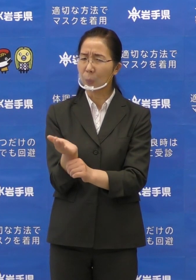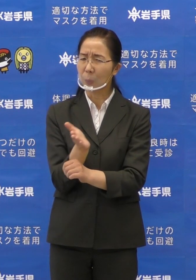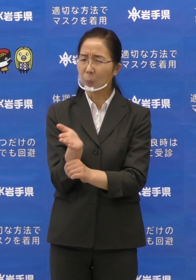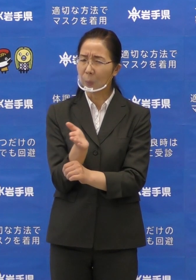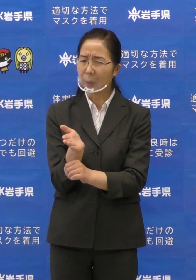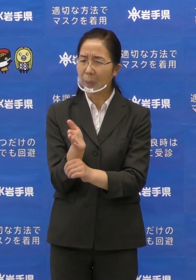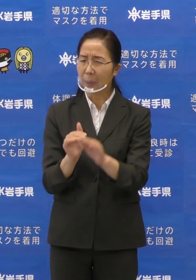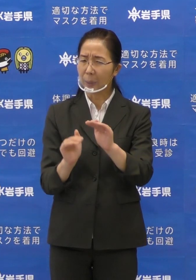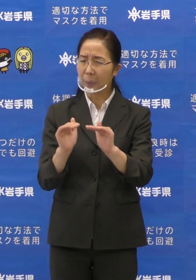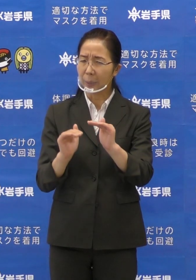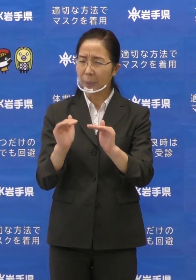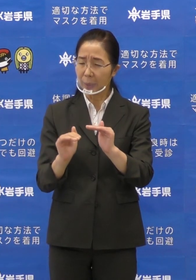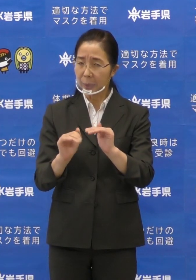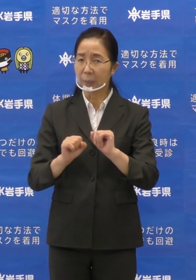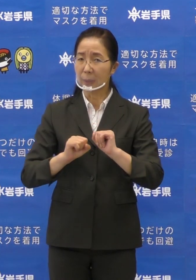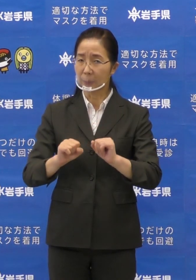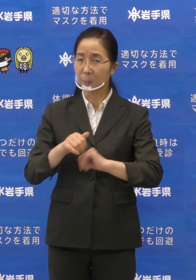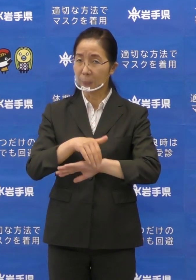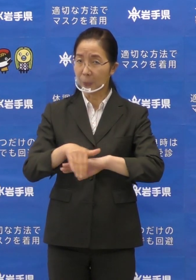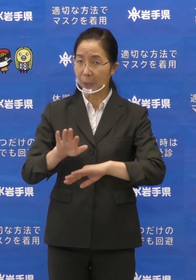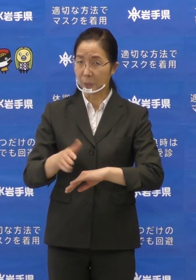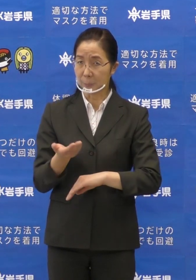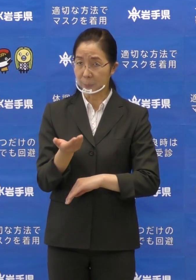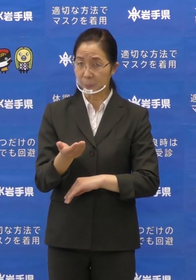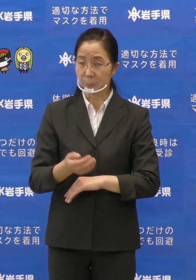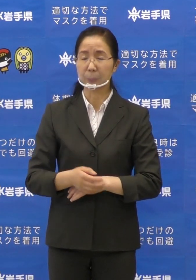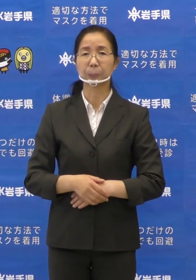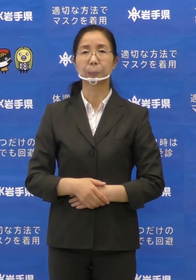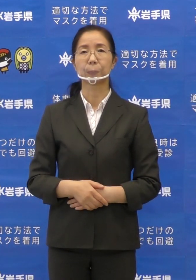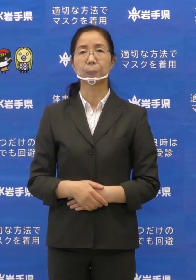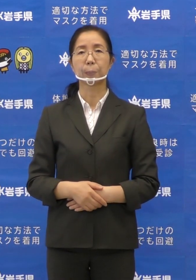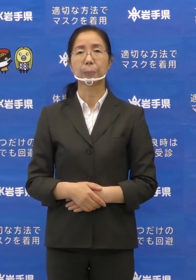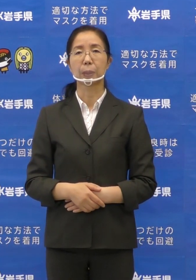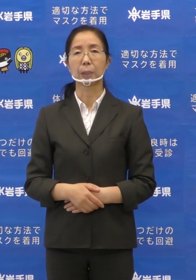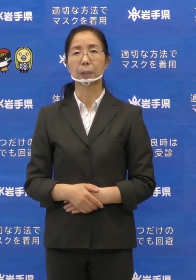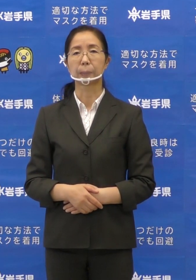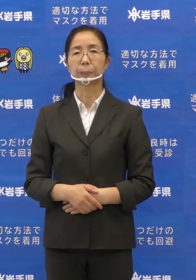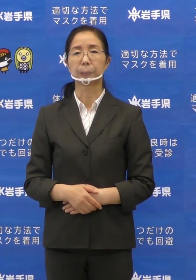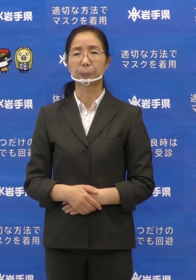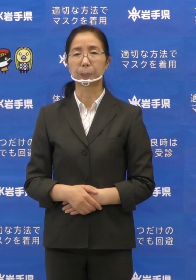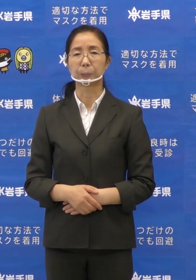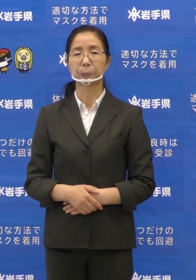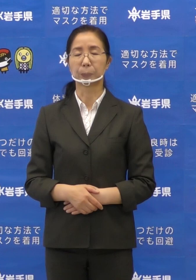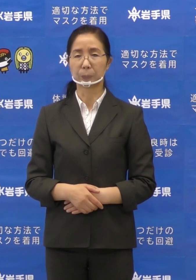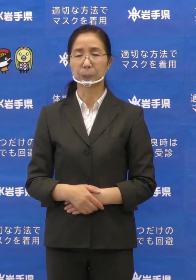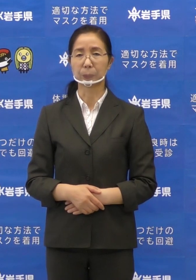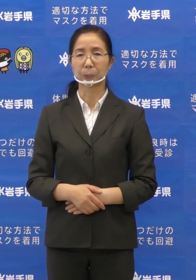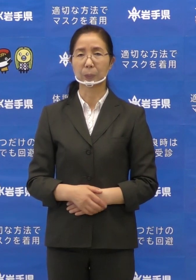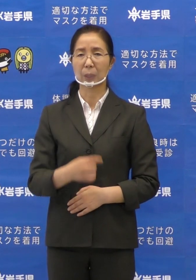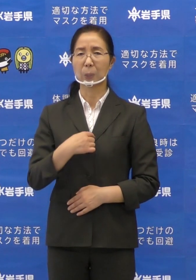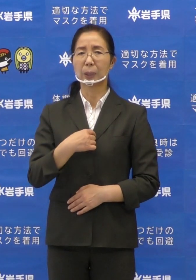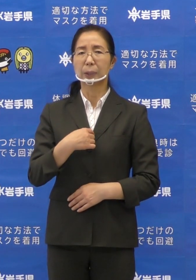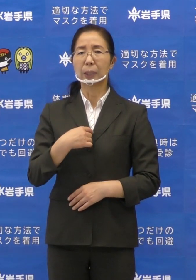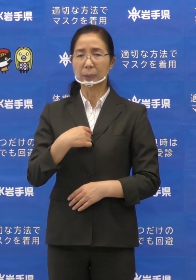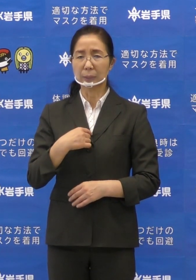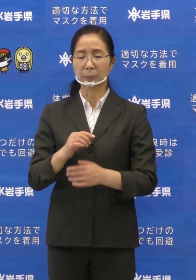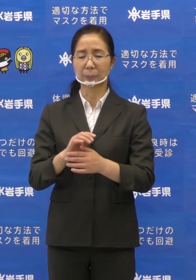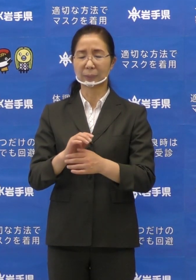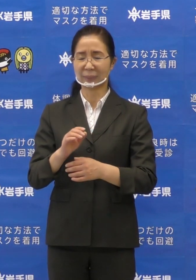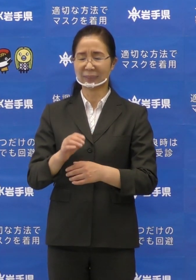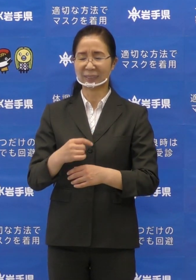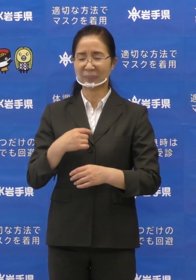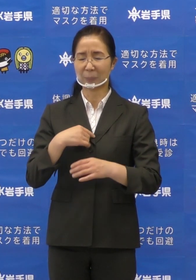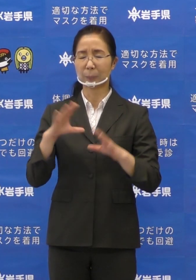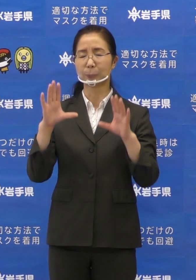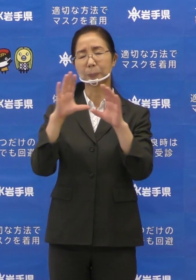お考えか、現時点であれば聞かせてください。 まあ、私はもう消滅してしまいましたので